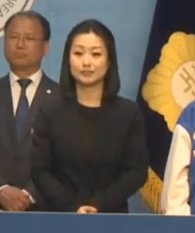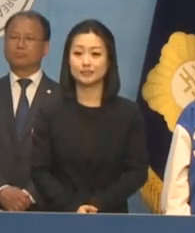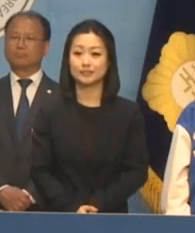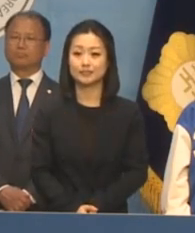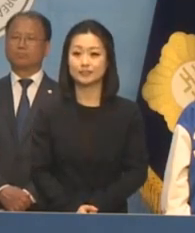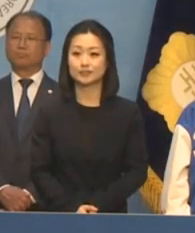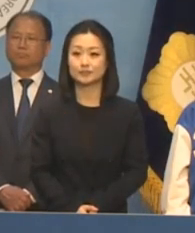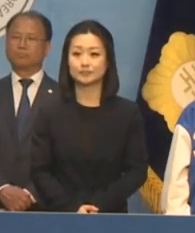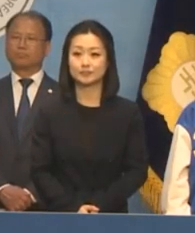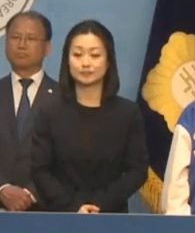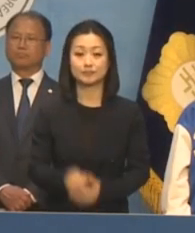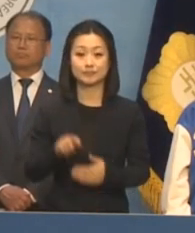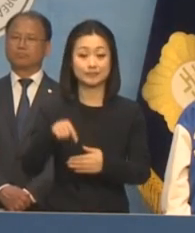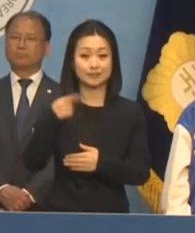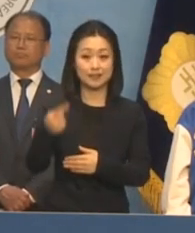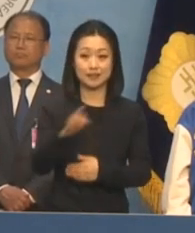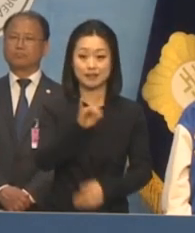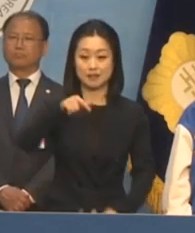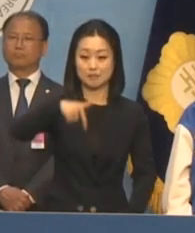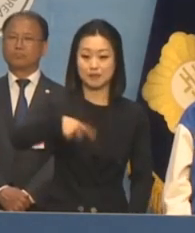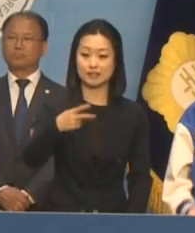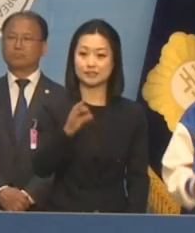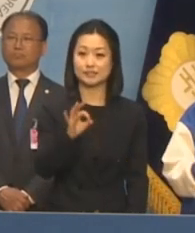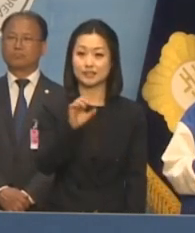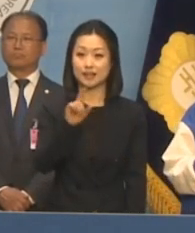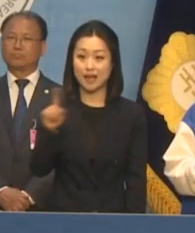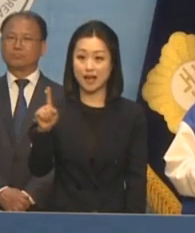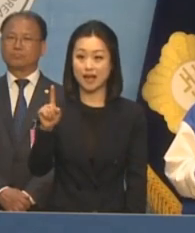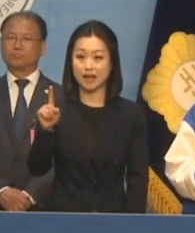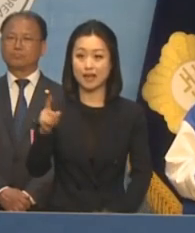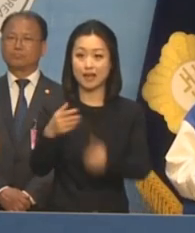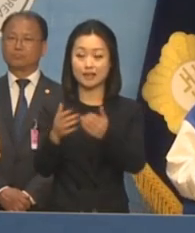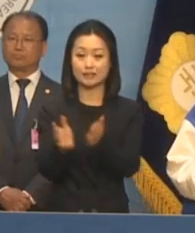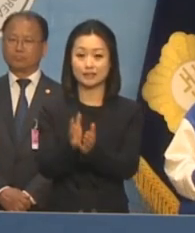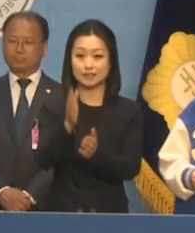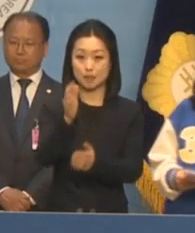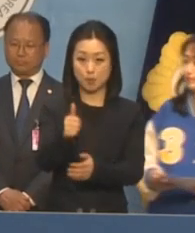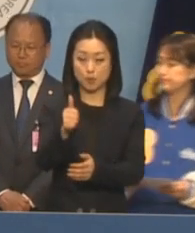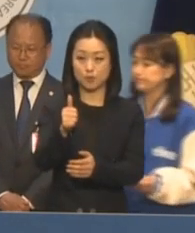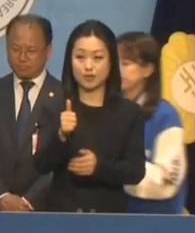감사합니다 다음으로 백승표 님의 인사말을 듣도록